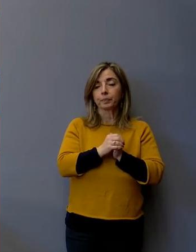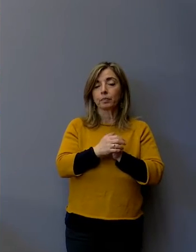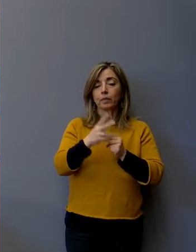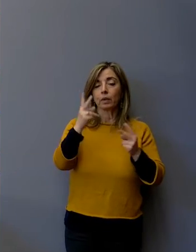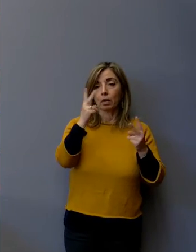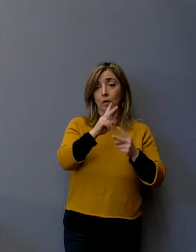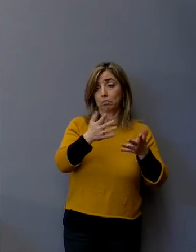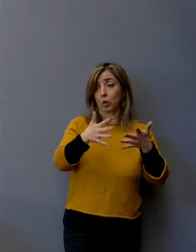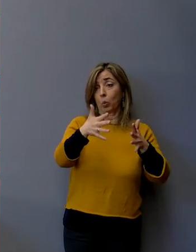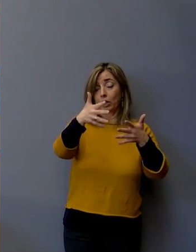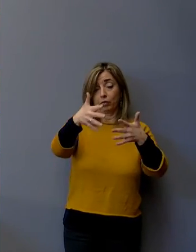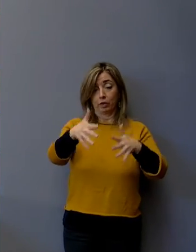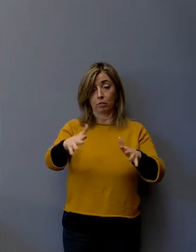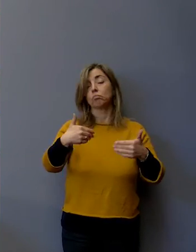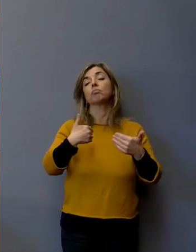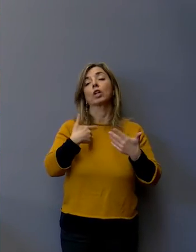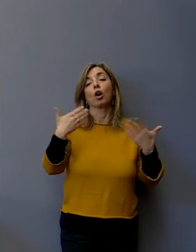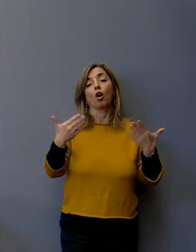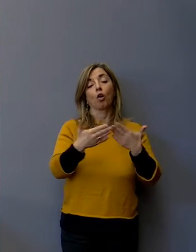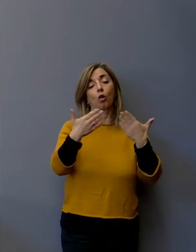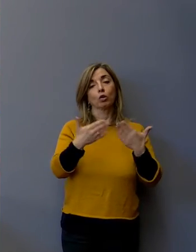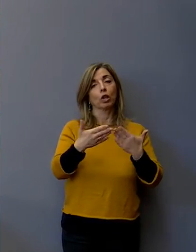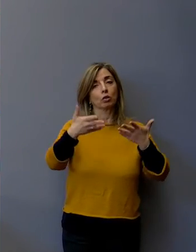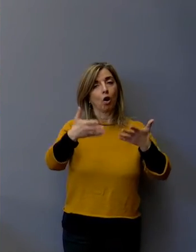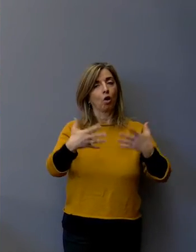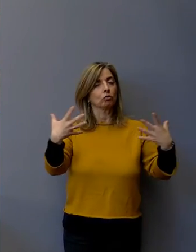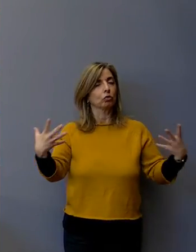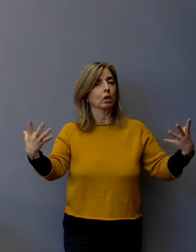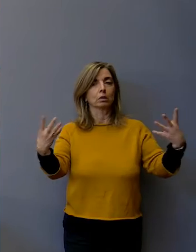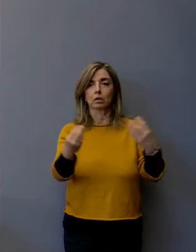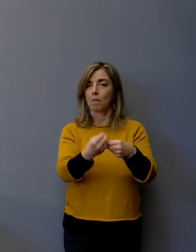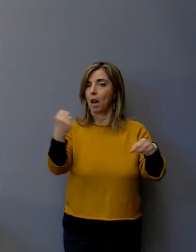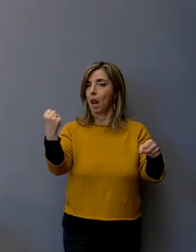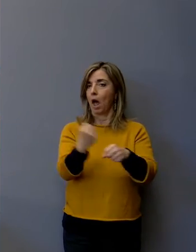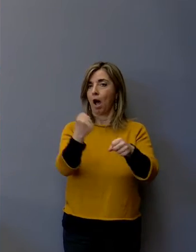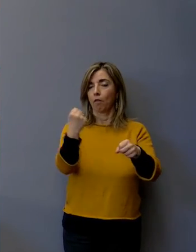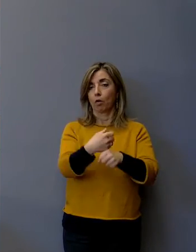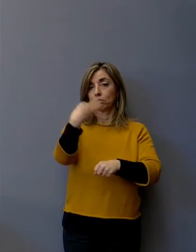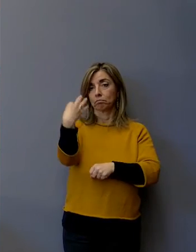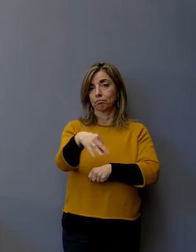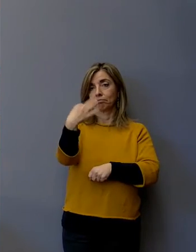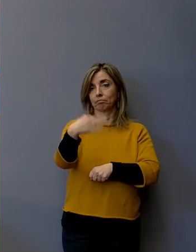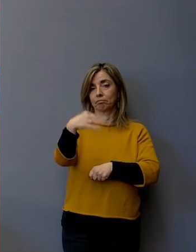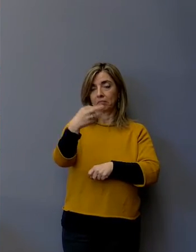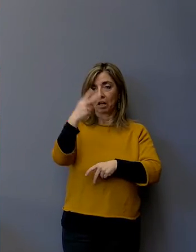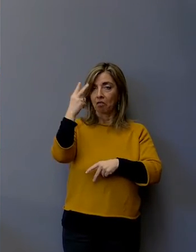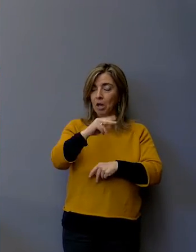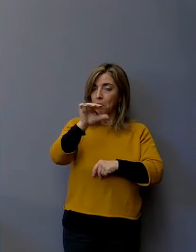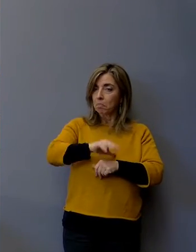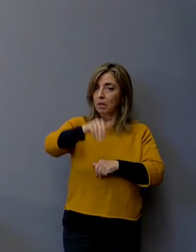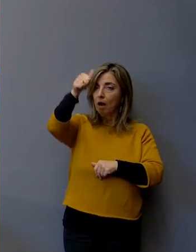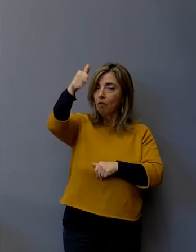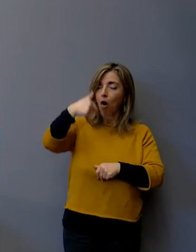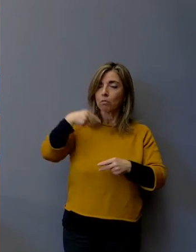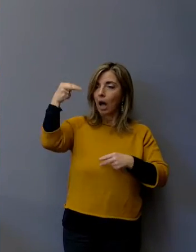contento anche che oggi veramente tutti insieme abbiamo fatto un lavoro eccezionale nel bilancio la prima volta che in tanti anni l'ho vissuto quindi